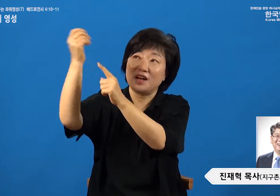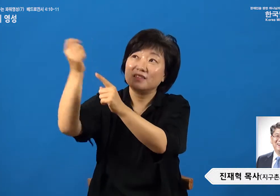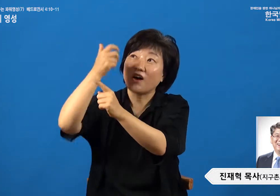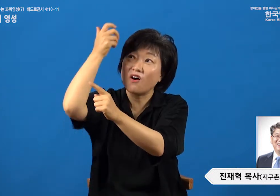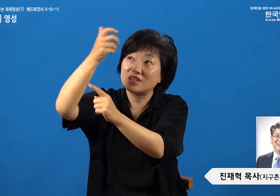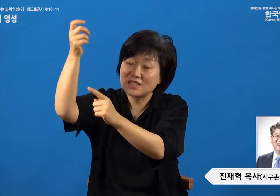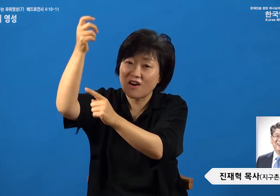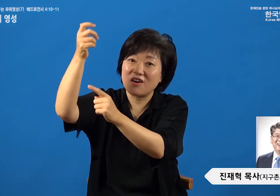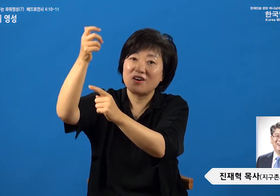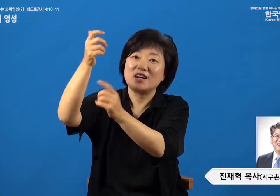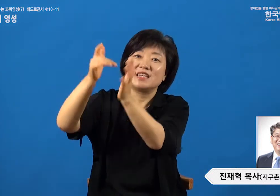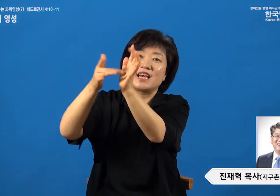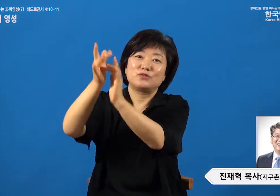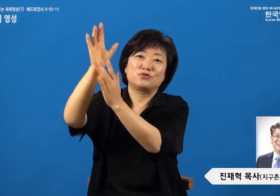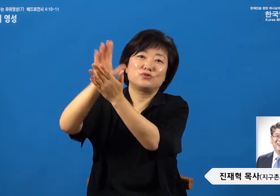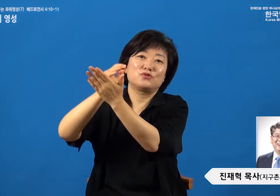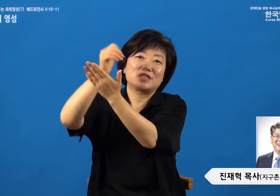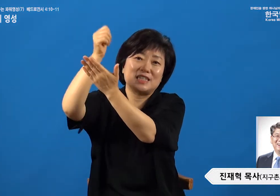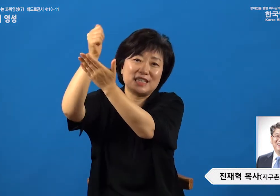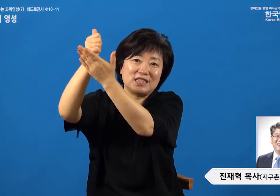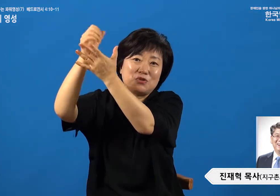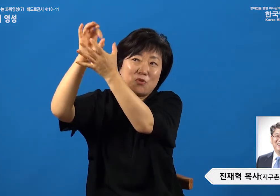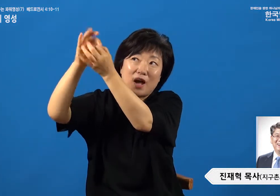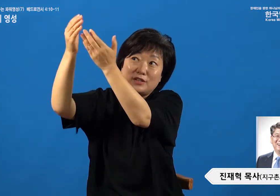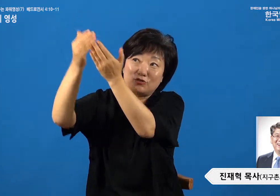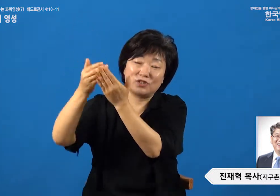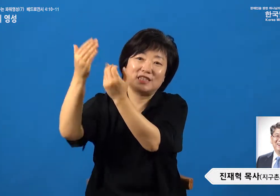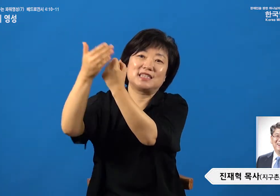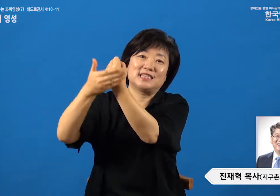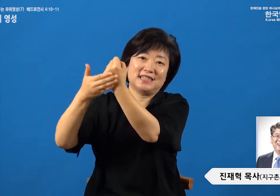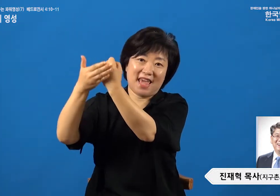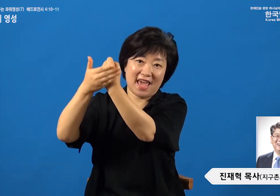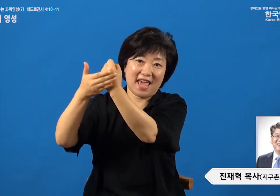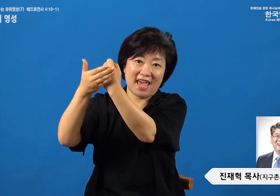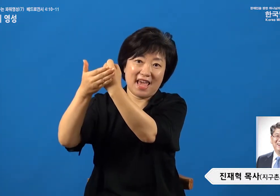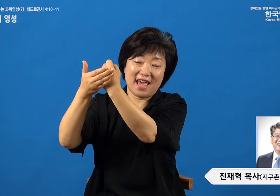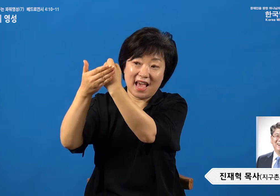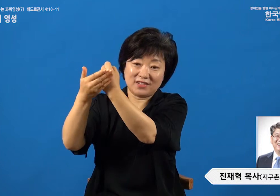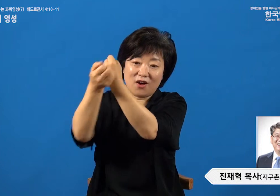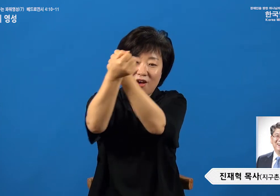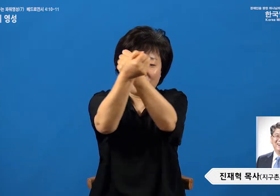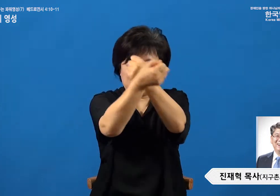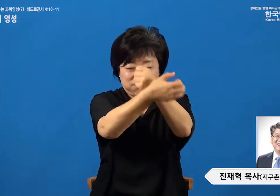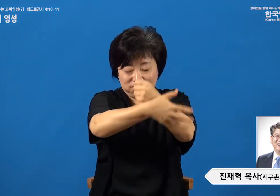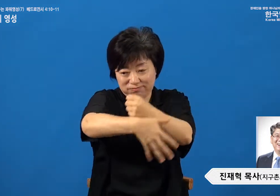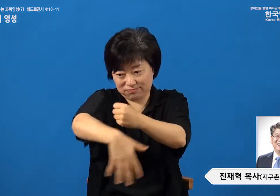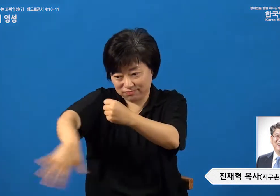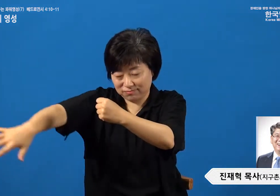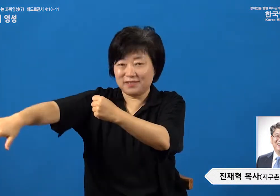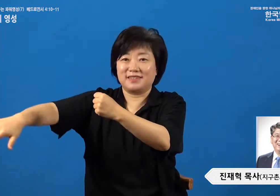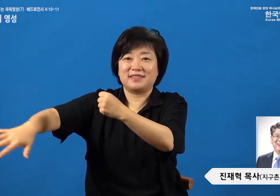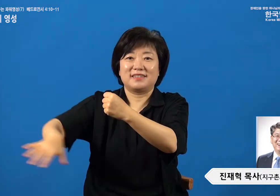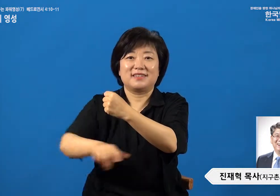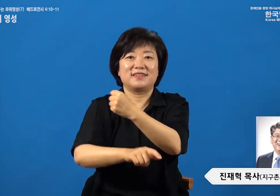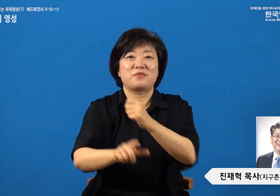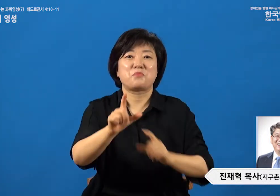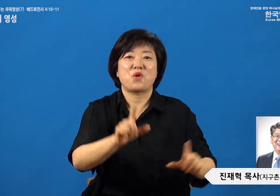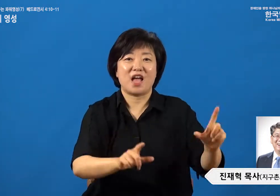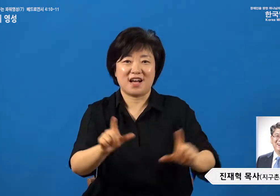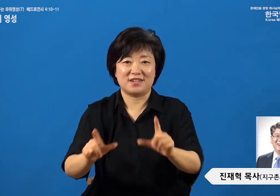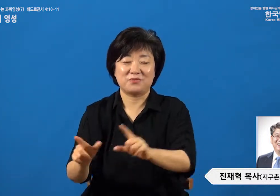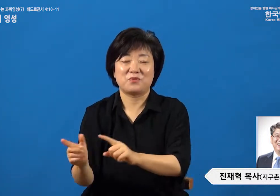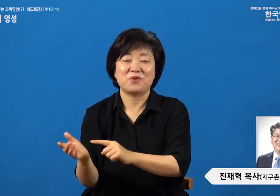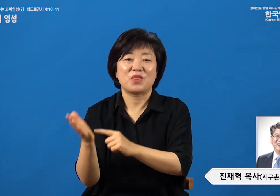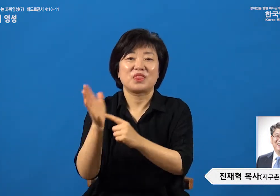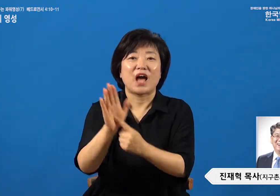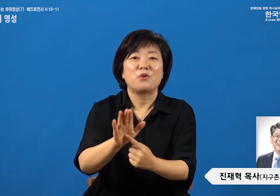예수 그리스도의 은혜다라고 말씀하시며, 은혜에서 나오는 여러 모양의 은혜,